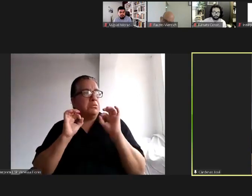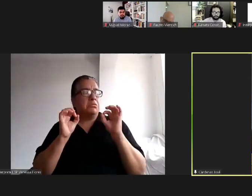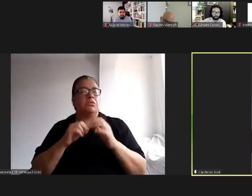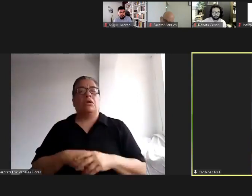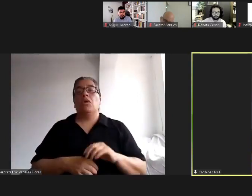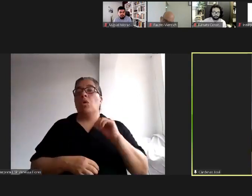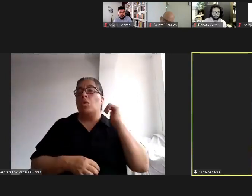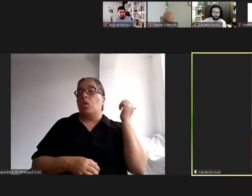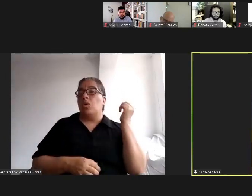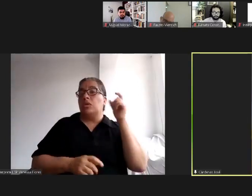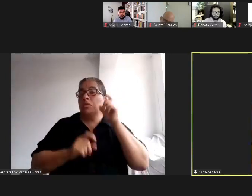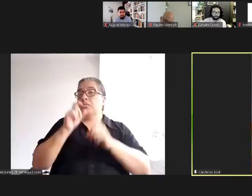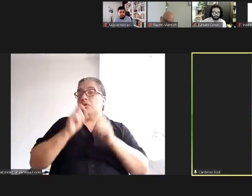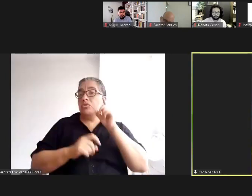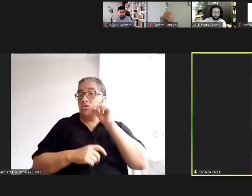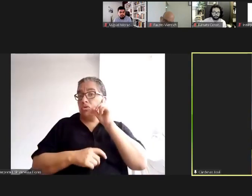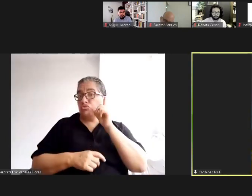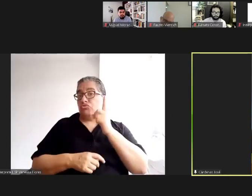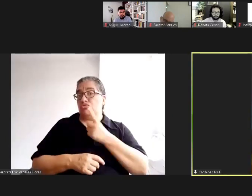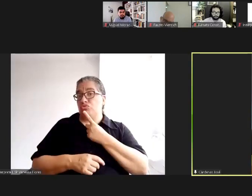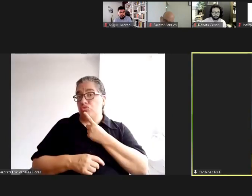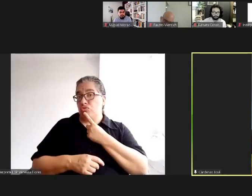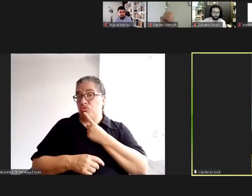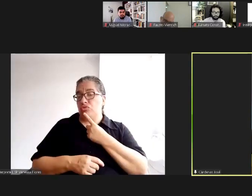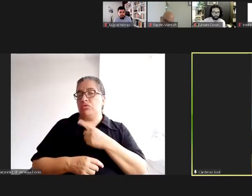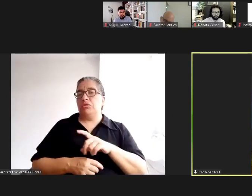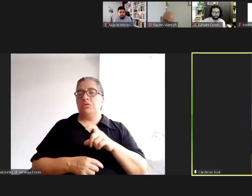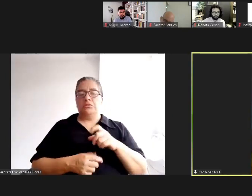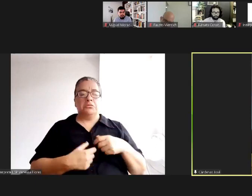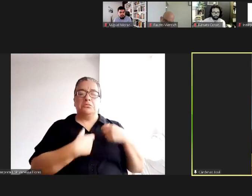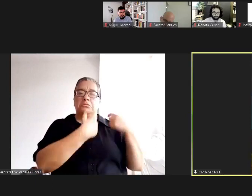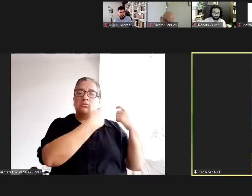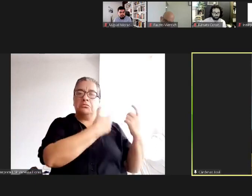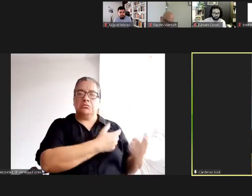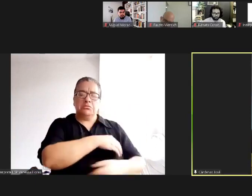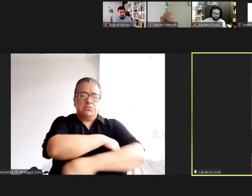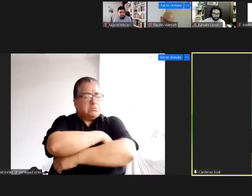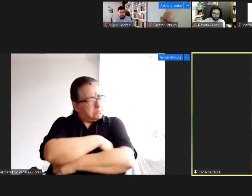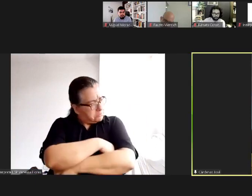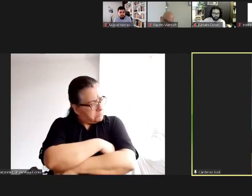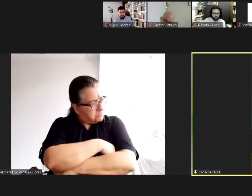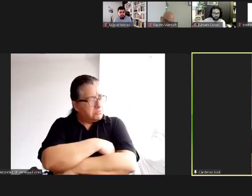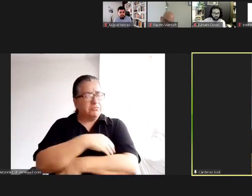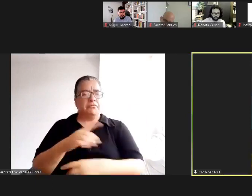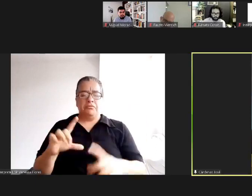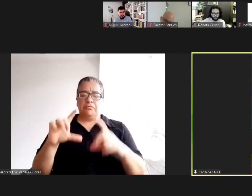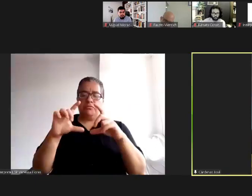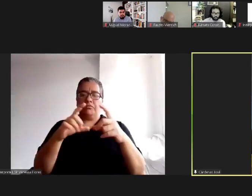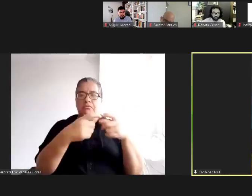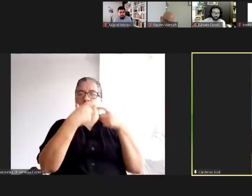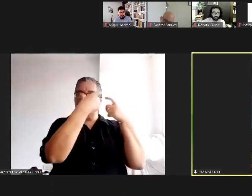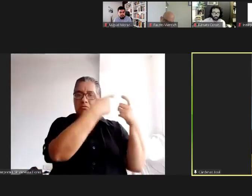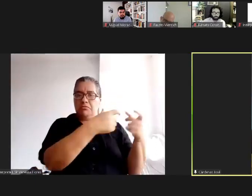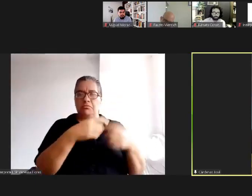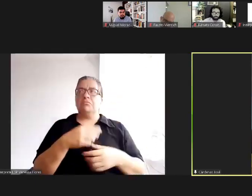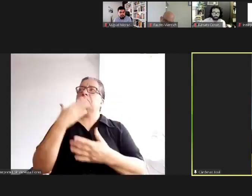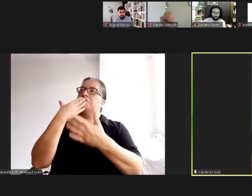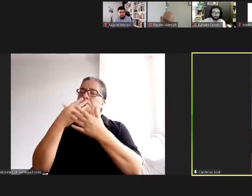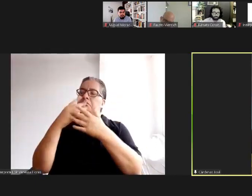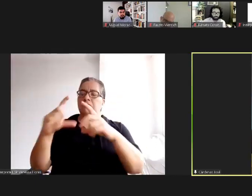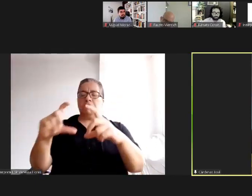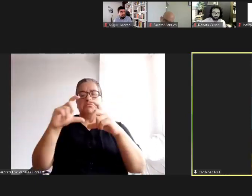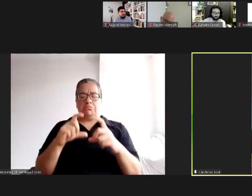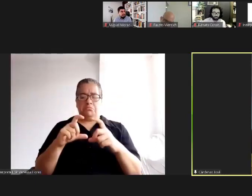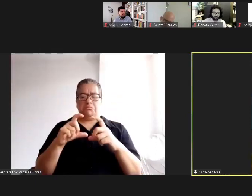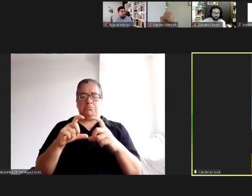auditiva, tiene una pequeña pantallita donde le empiezan a aparecer el subtitulado. Entonces son elementos tecnológicos